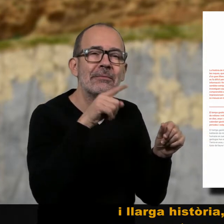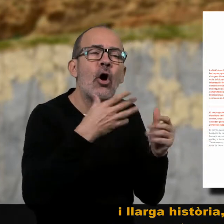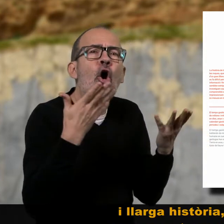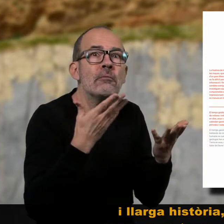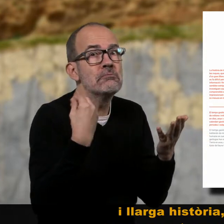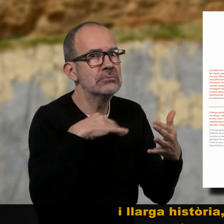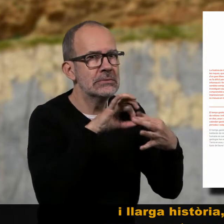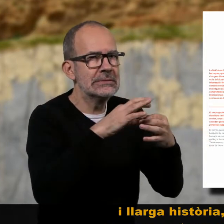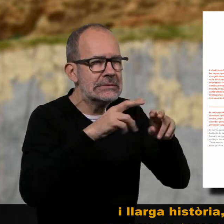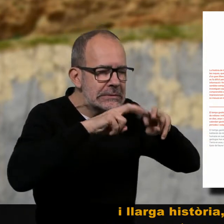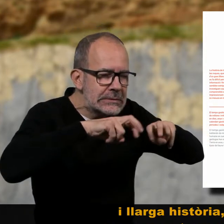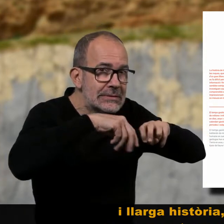temps geològic.